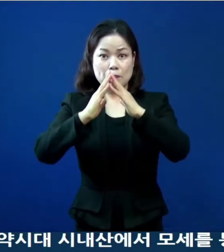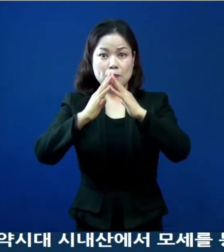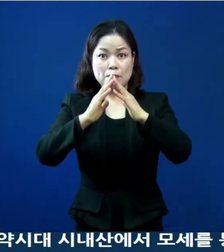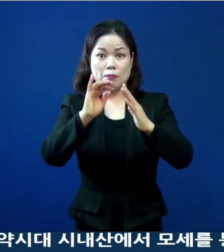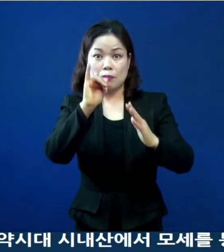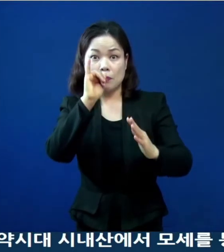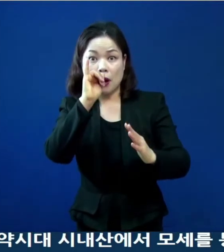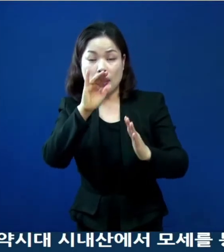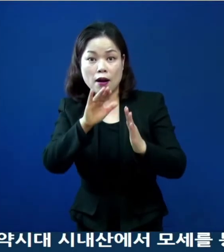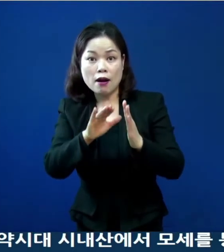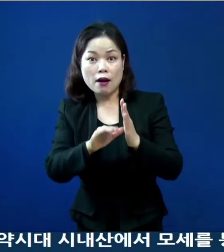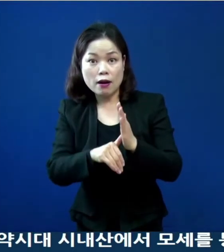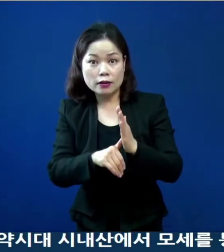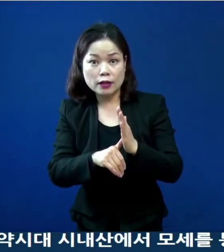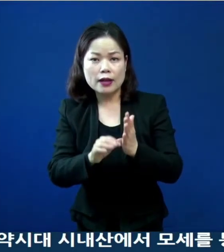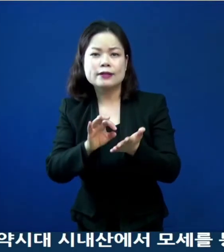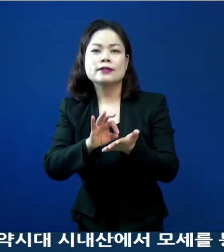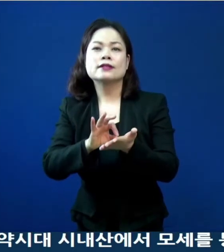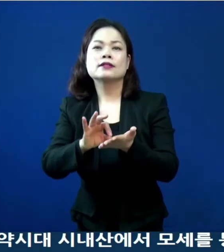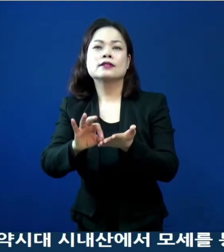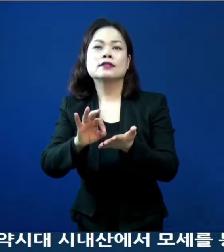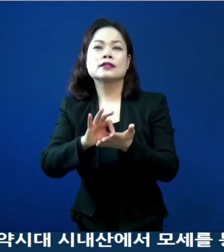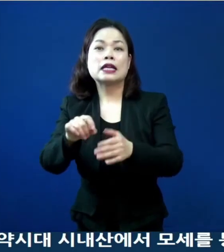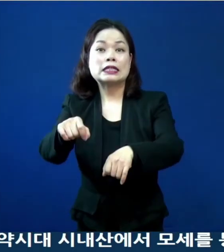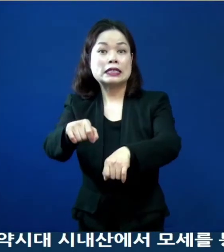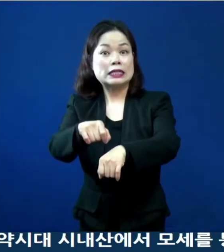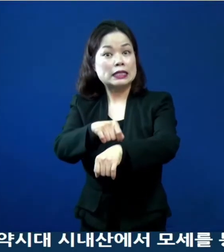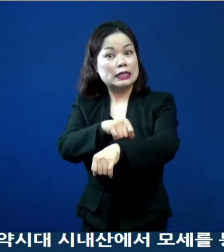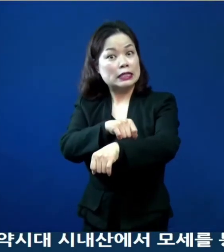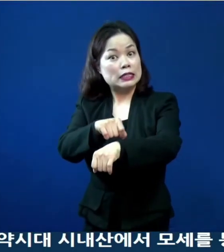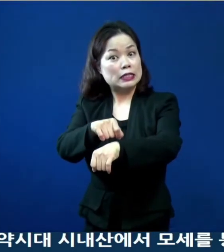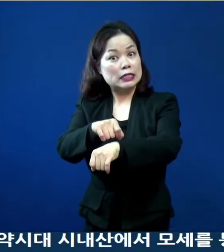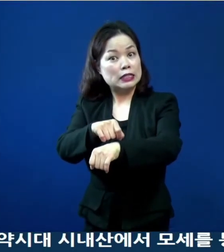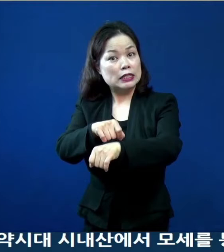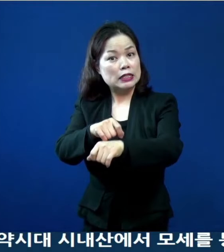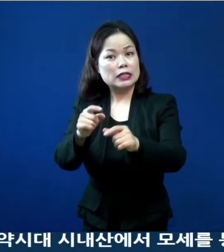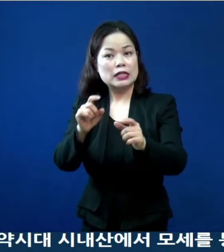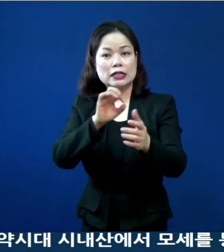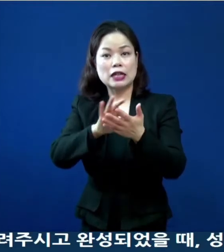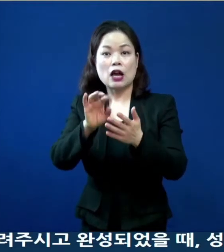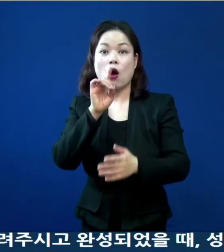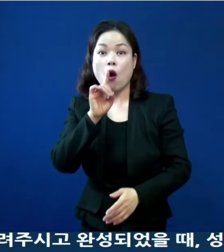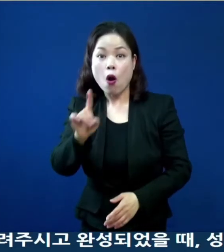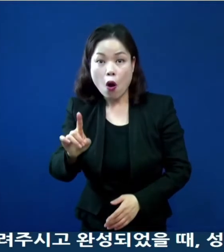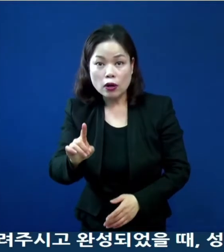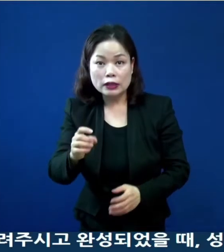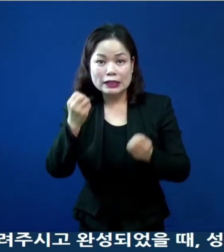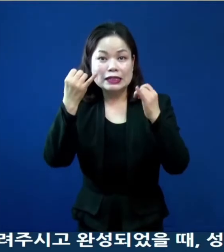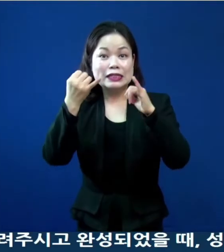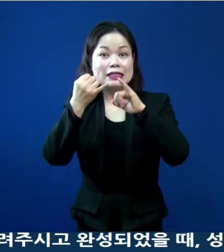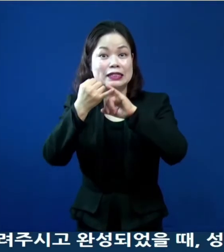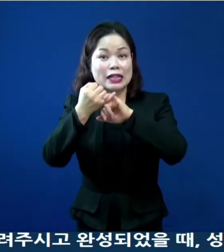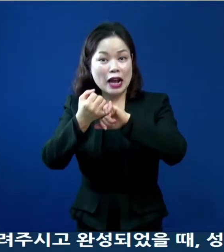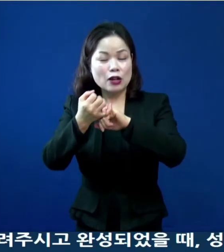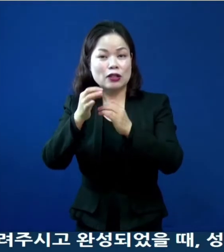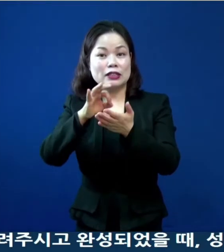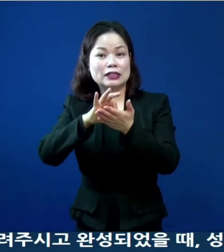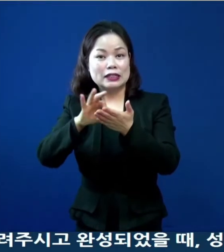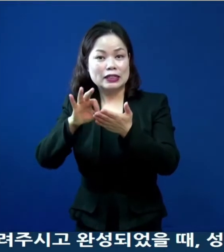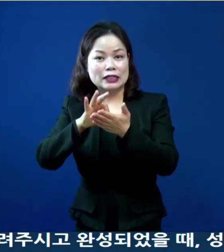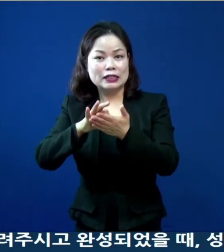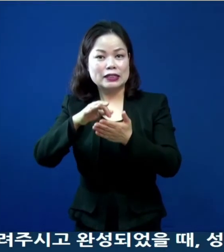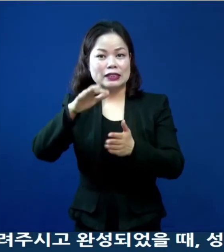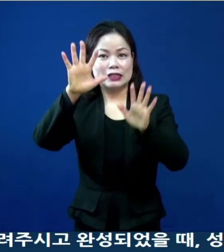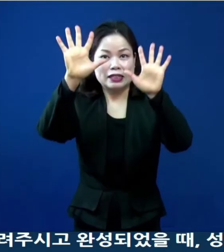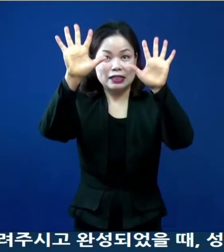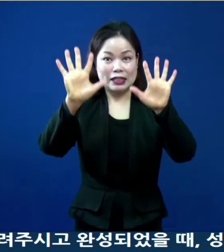때, 이때 사용된 특별한 용어를 신약 성경에서 사용해서